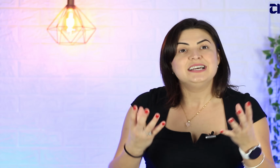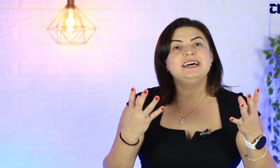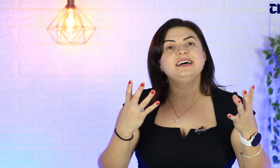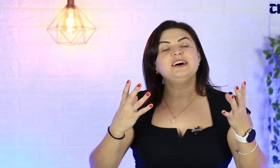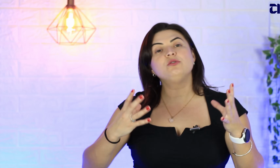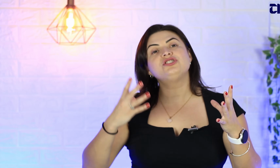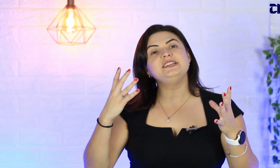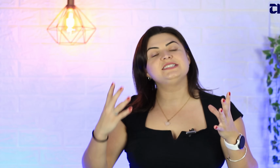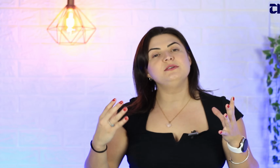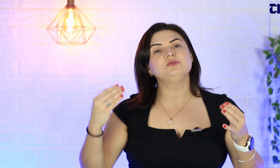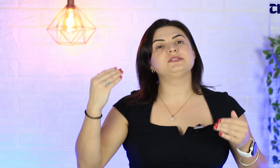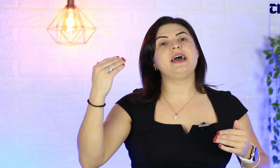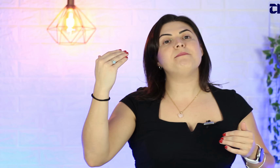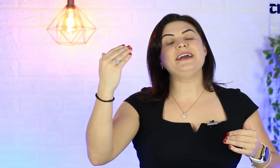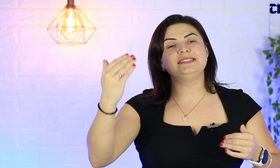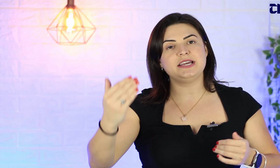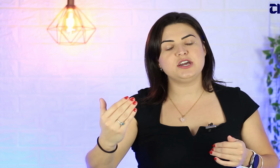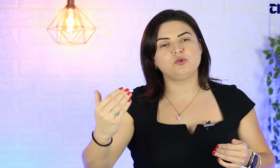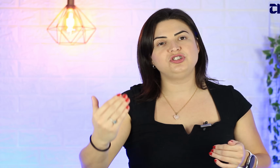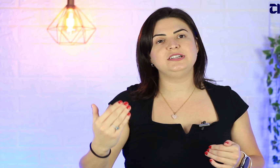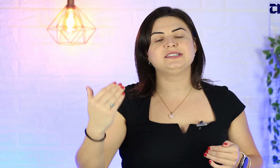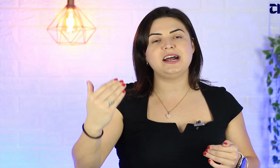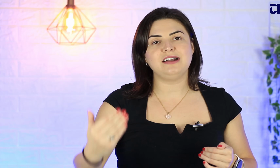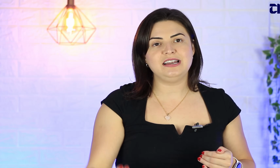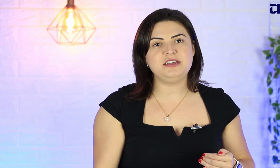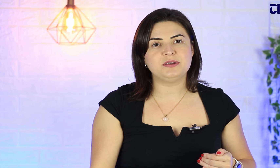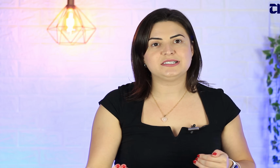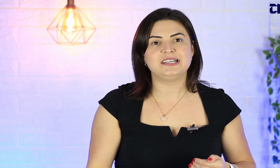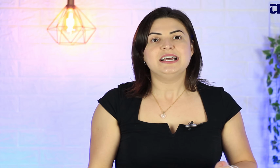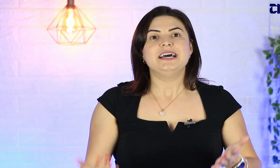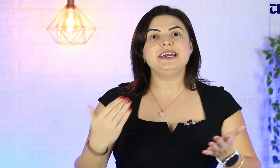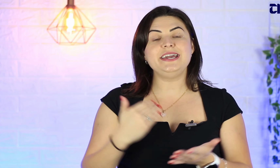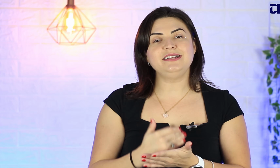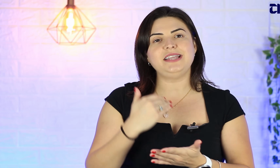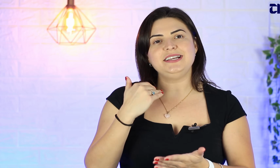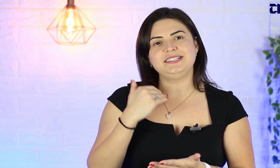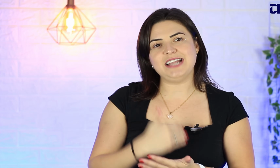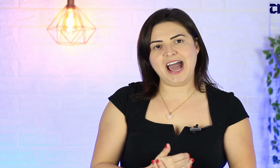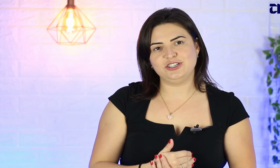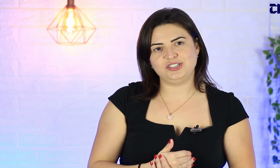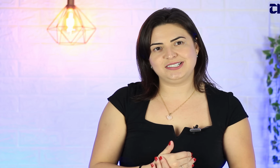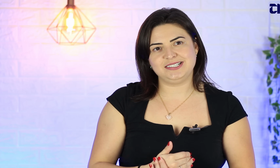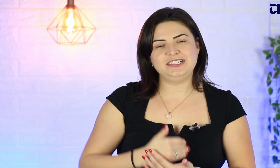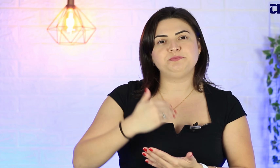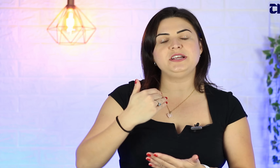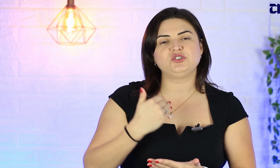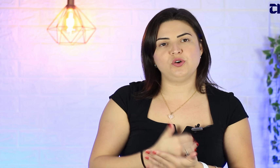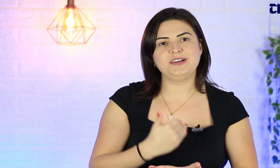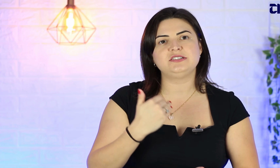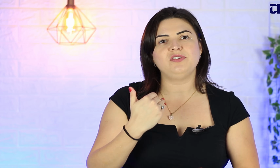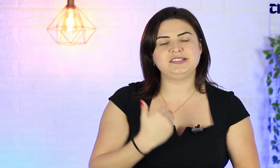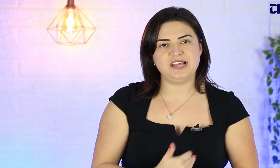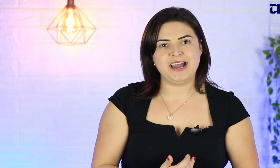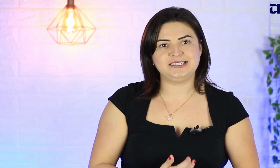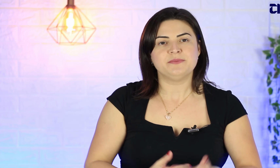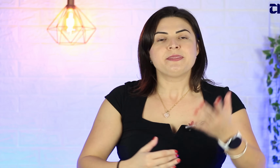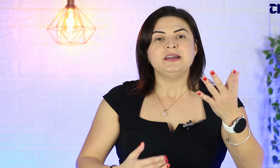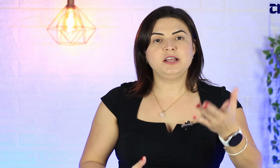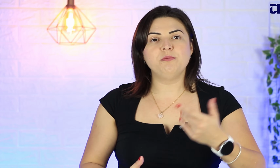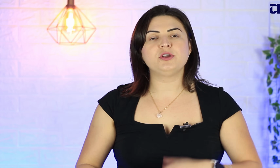é mais rico utilizar na libras intensidades, expressões faciais. Então,